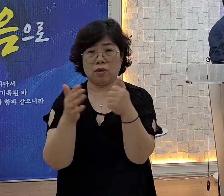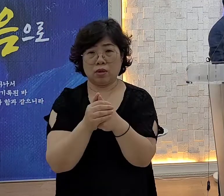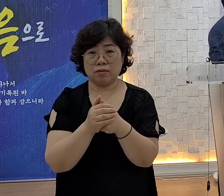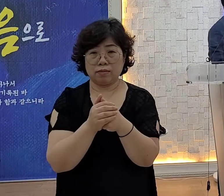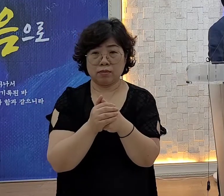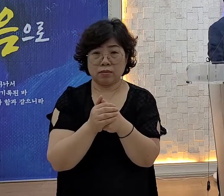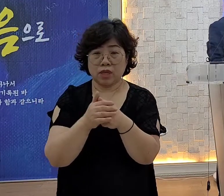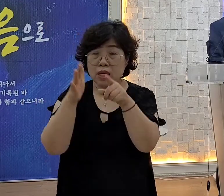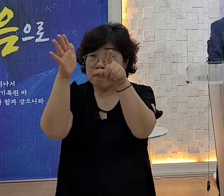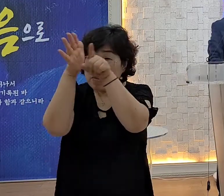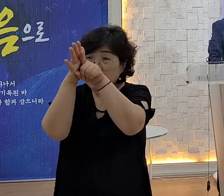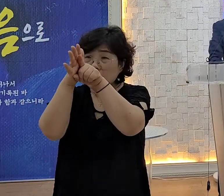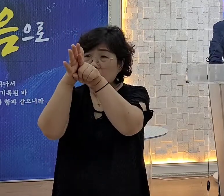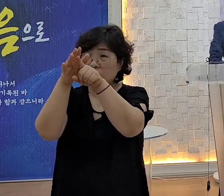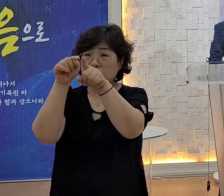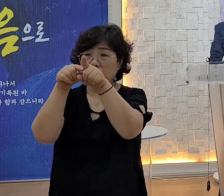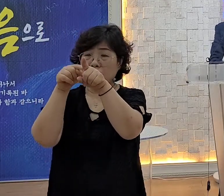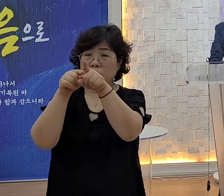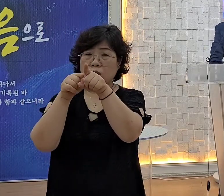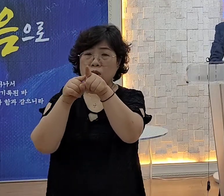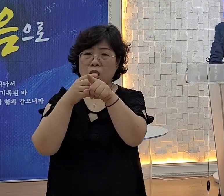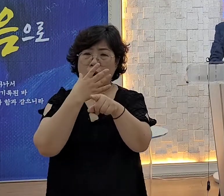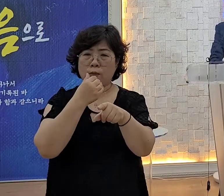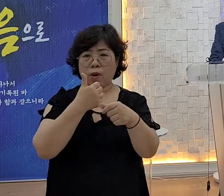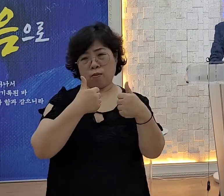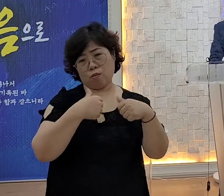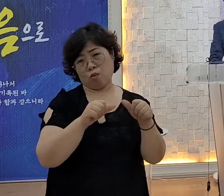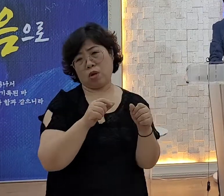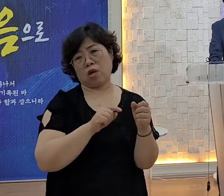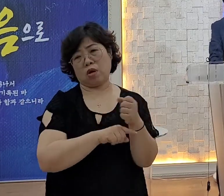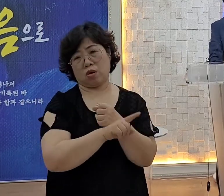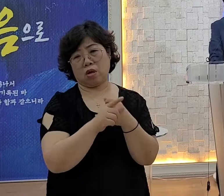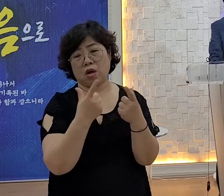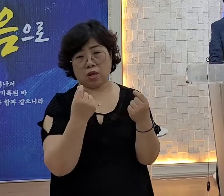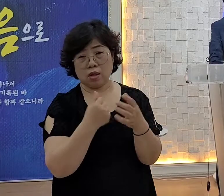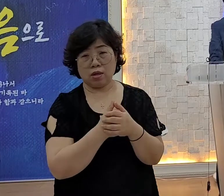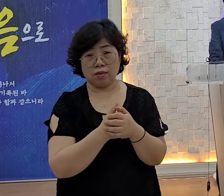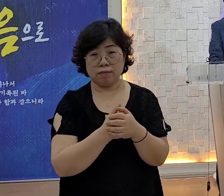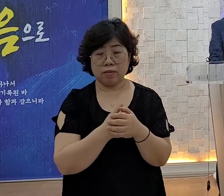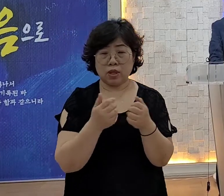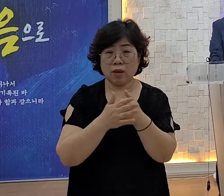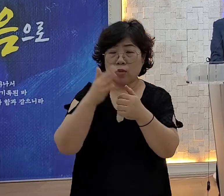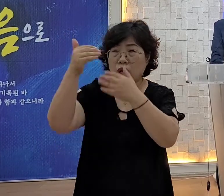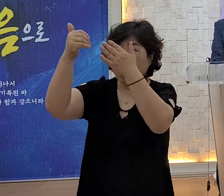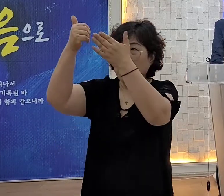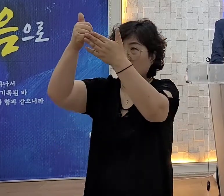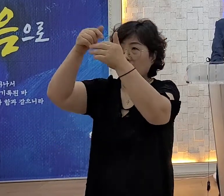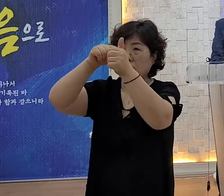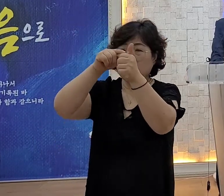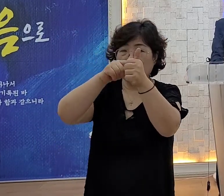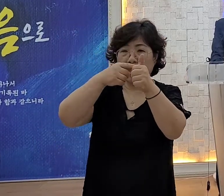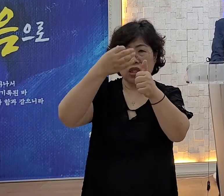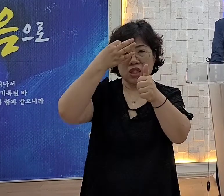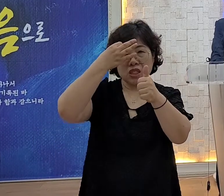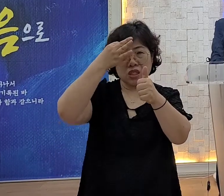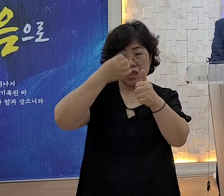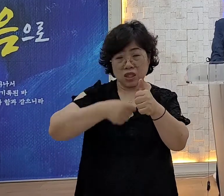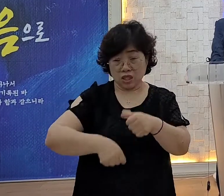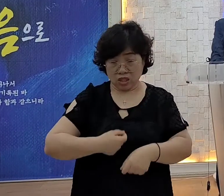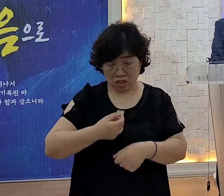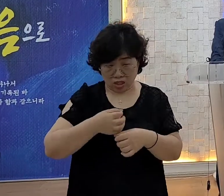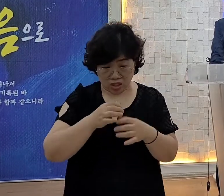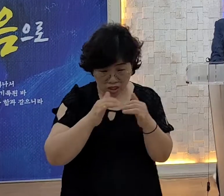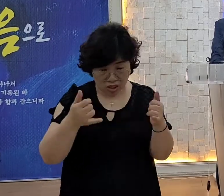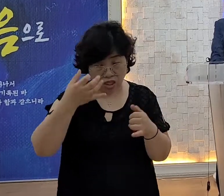아브라함이 하나님을 믿음에 그것이 그에게 의로여기지만 됐죠. 이 믿음이 도대체 뭐냐?